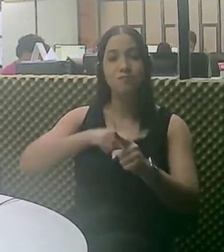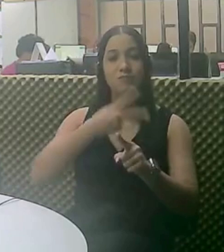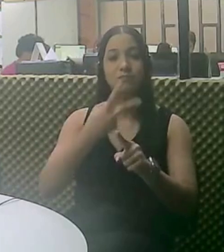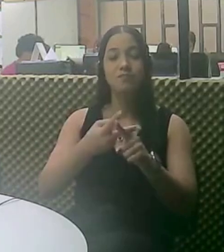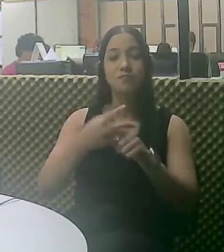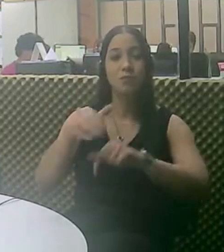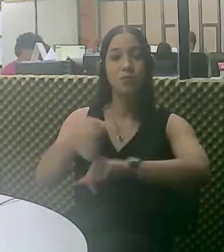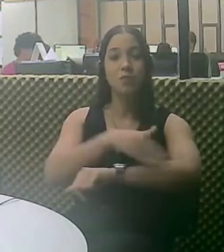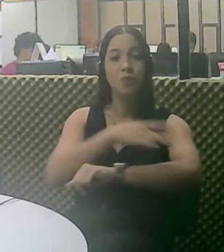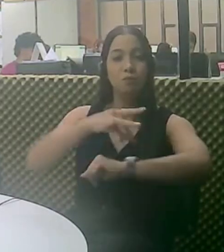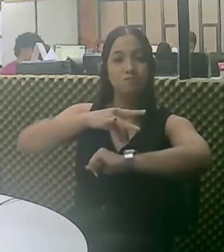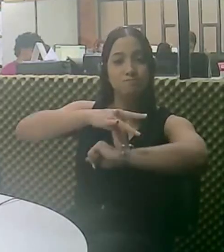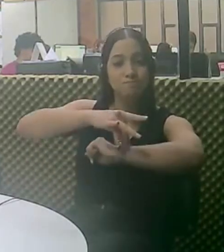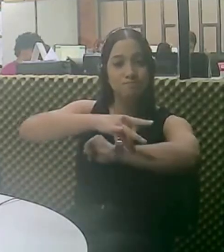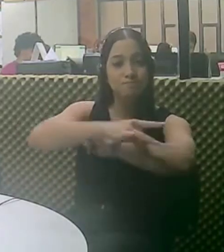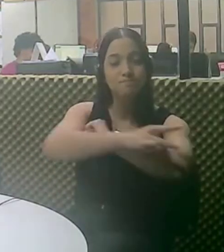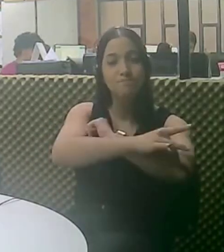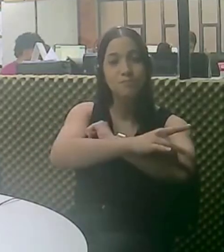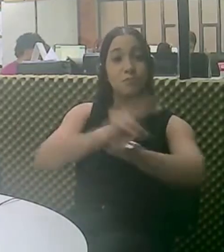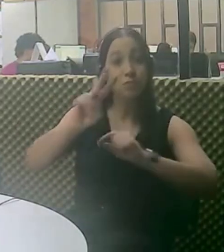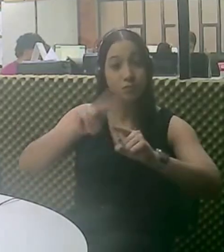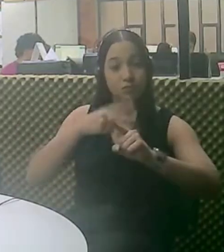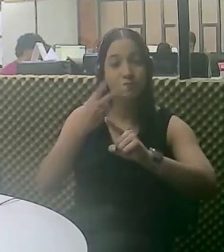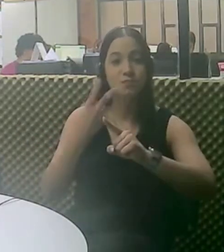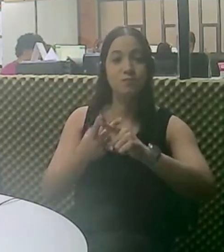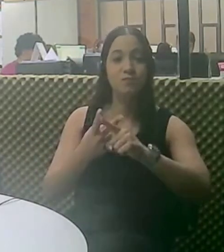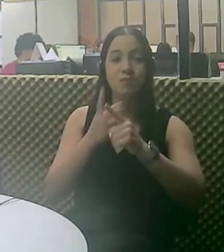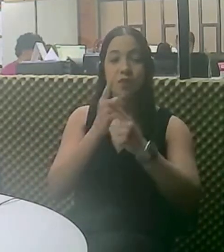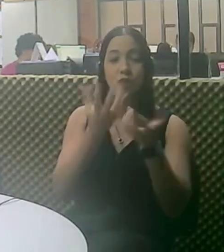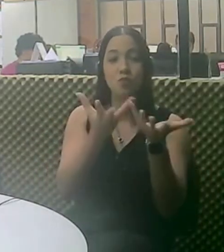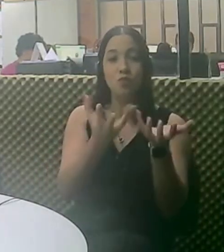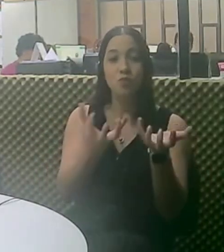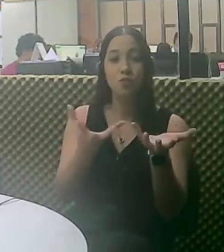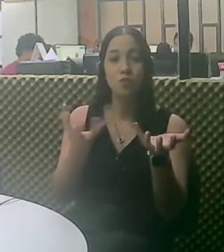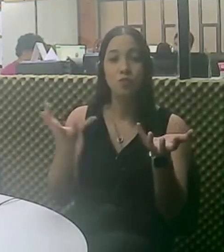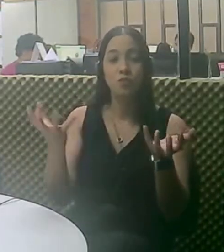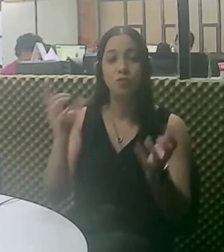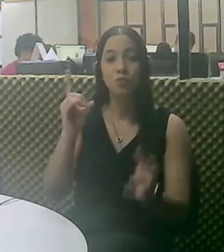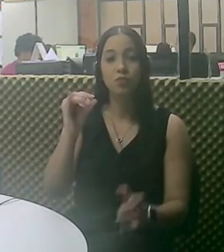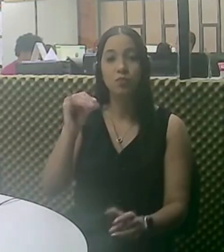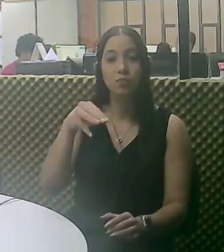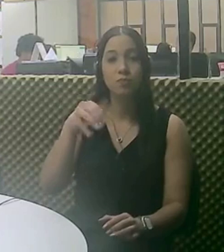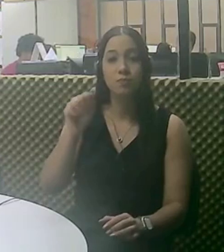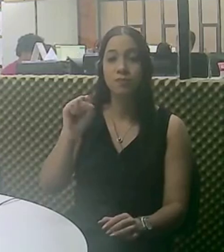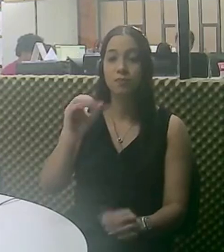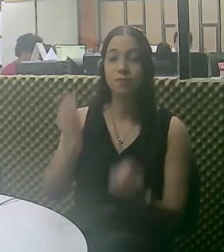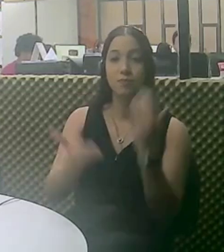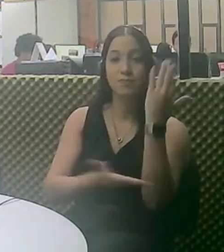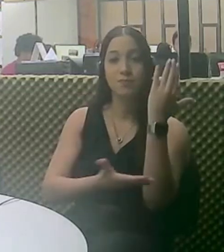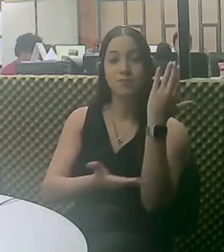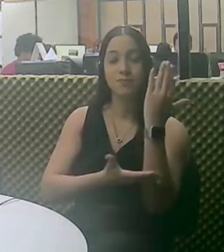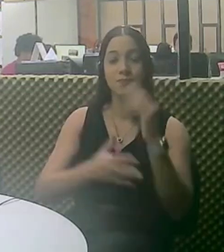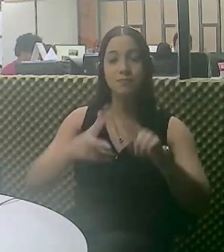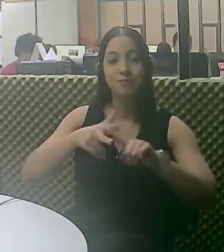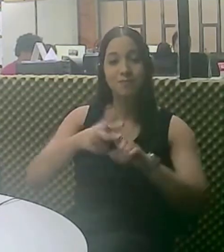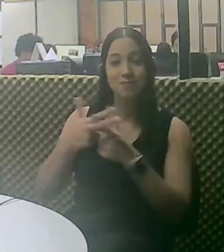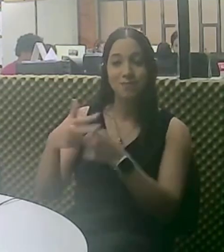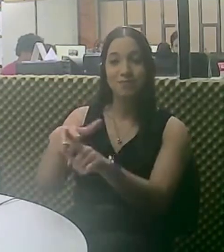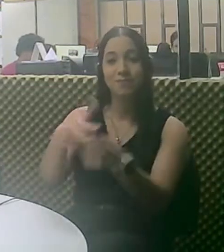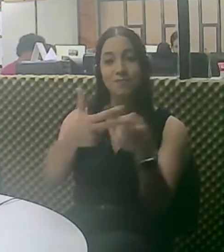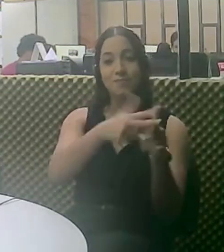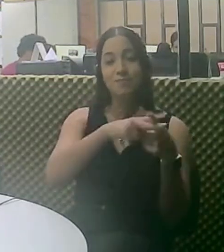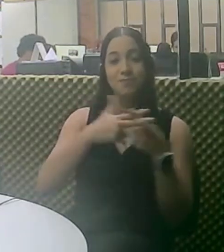duplicação, pavimentação, repavimentação e drenagem na Avenida Dimas Machado. As manutenções na